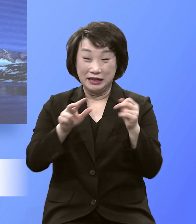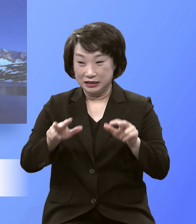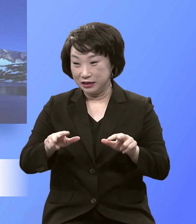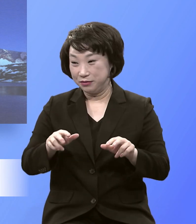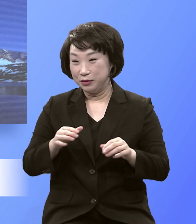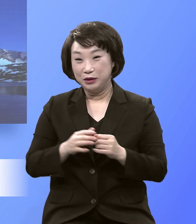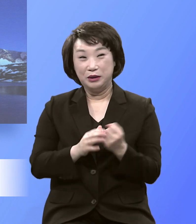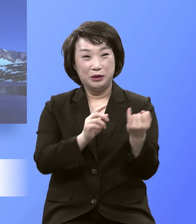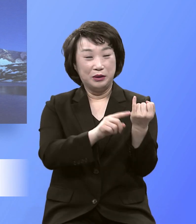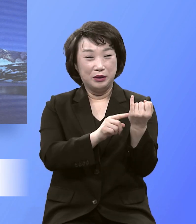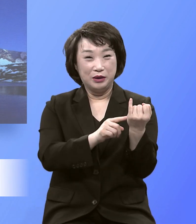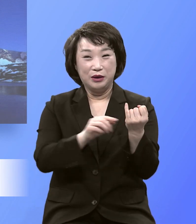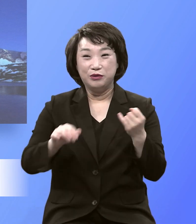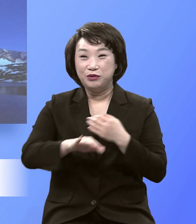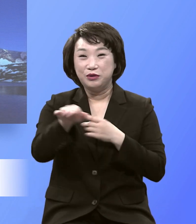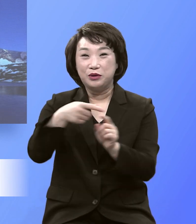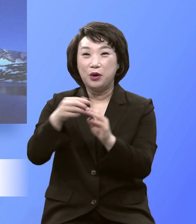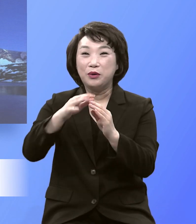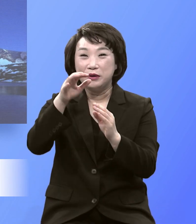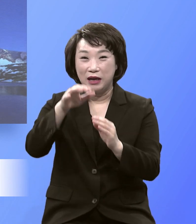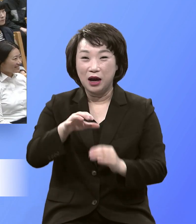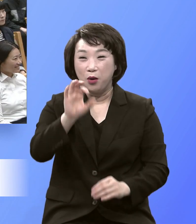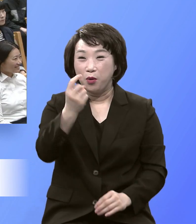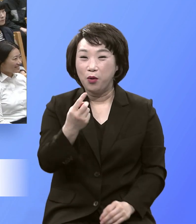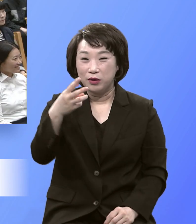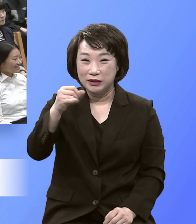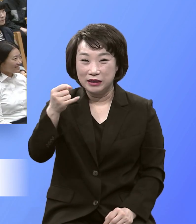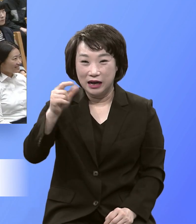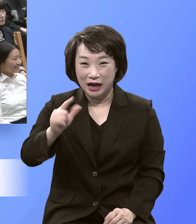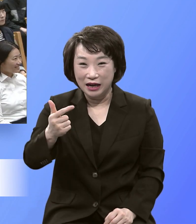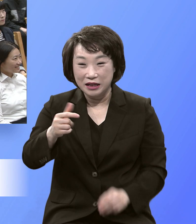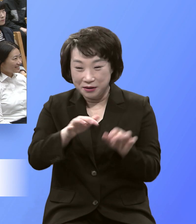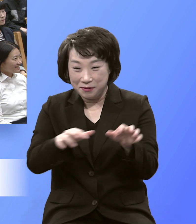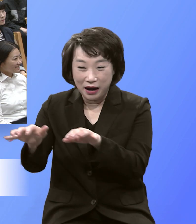우리 오르간을 몇 년 채우지?